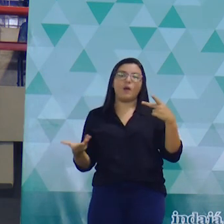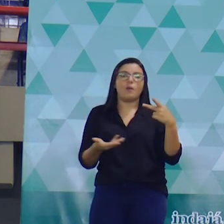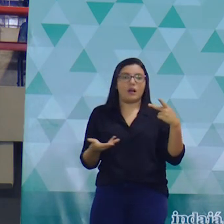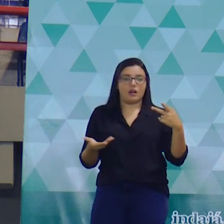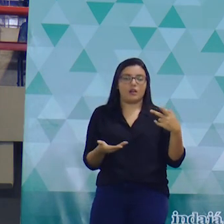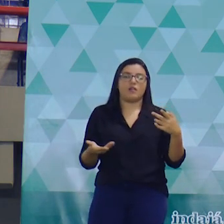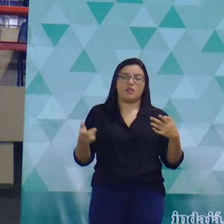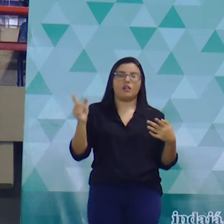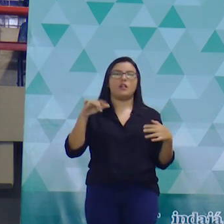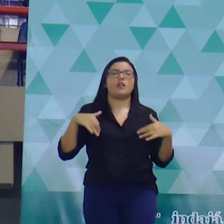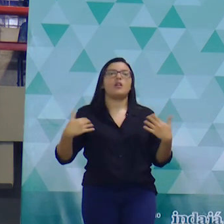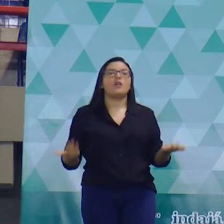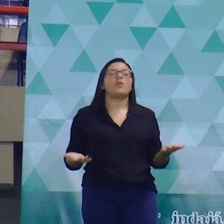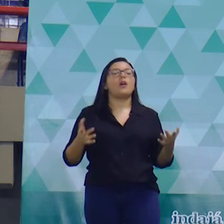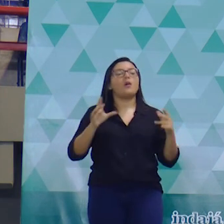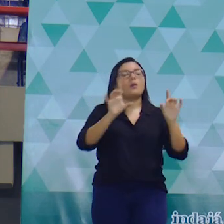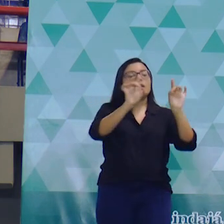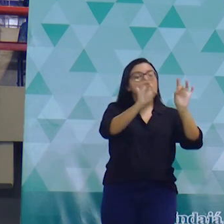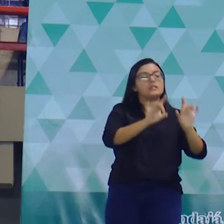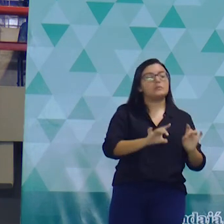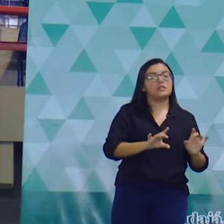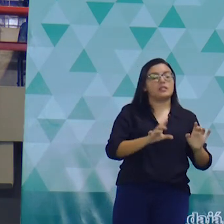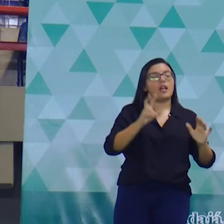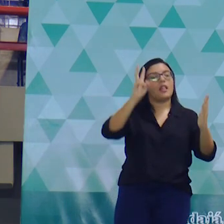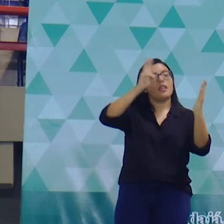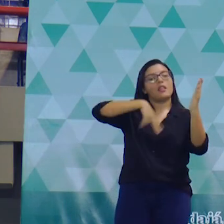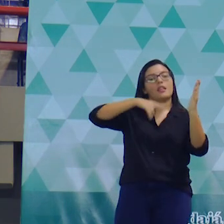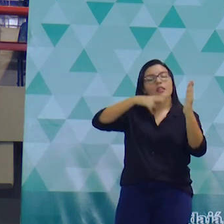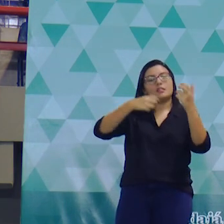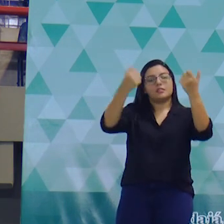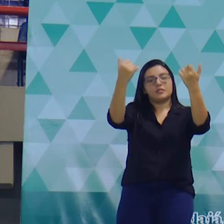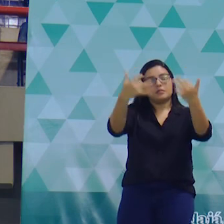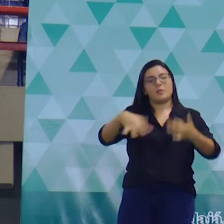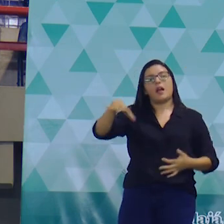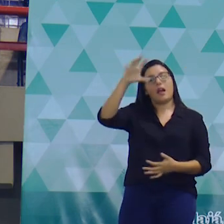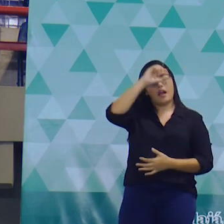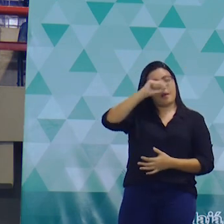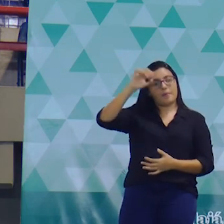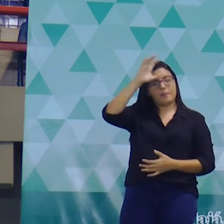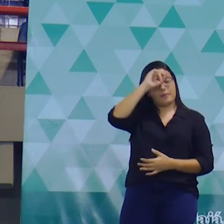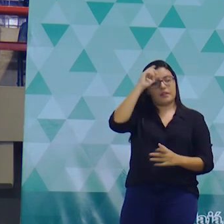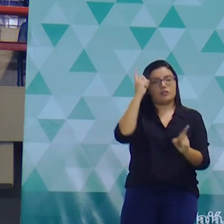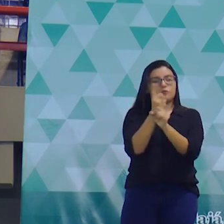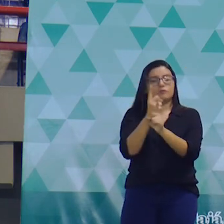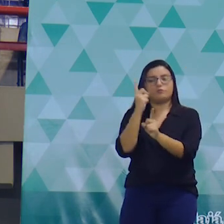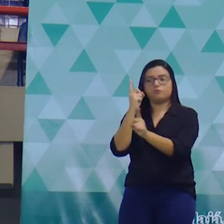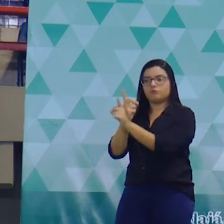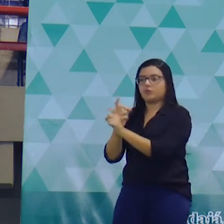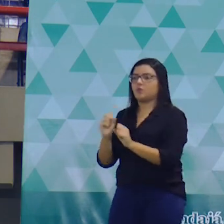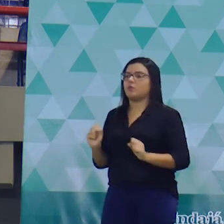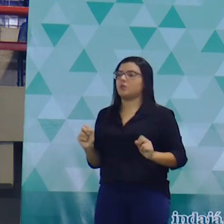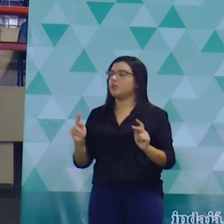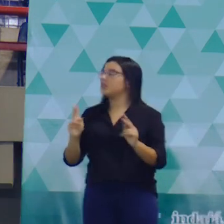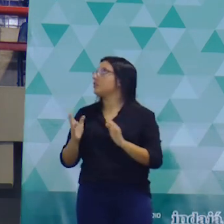E eu vou dizer qual é o caso especial lendo a questão, para que vocês aprendam também a identificar.